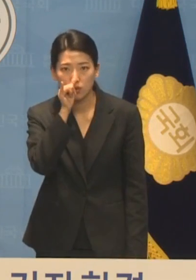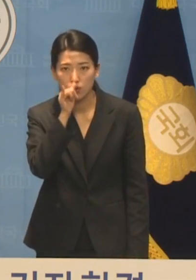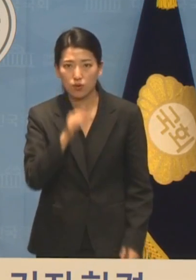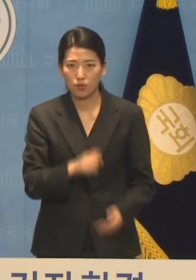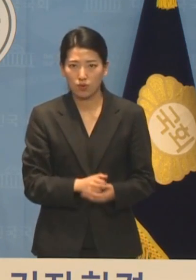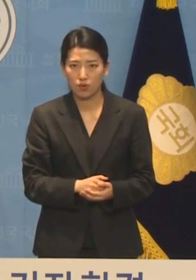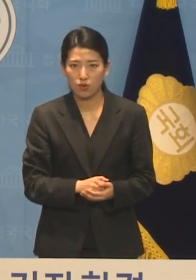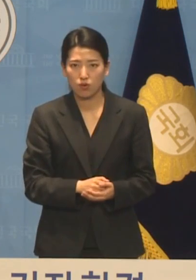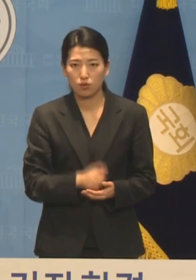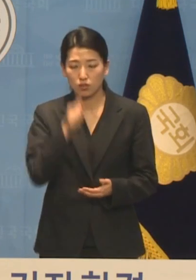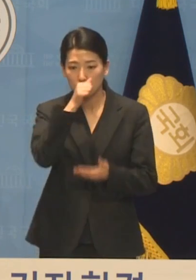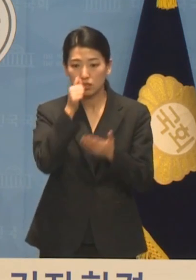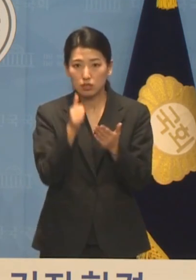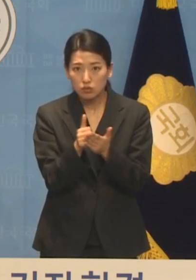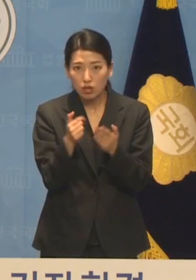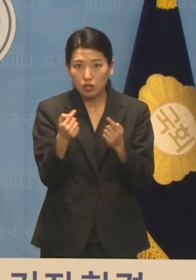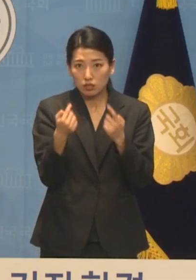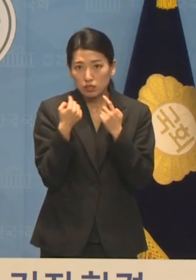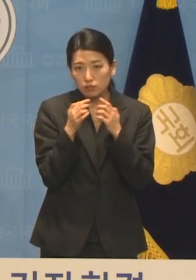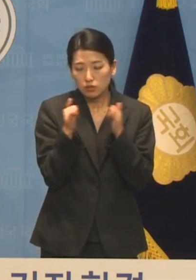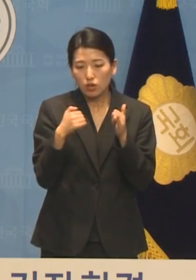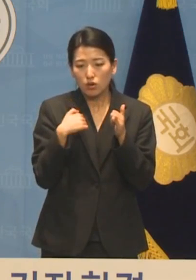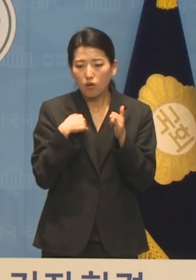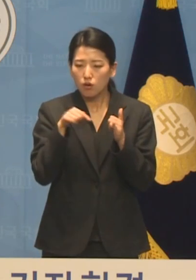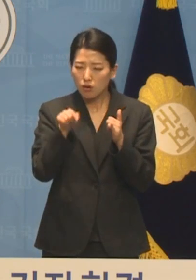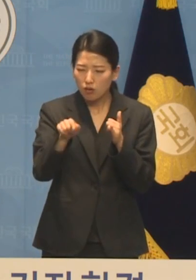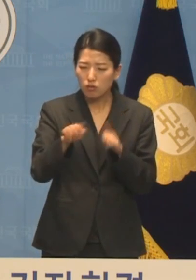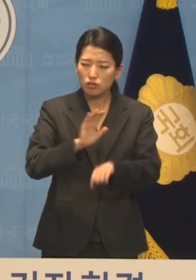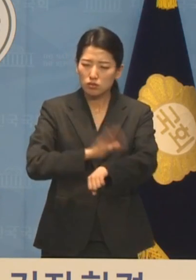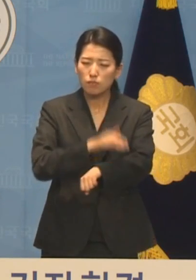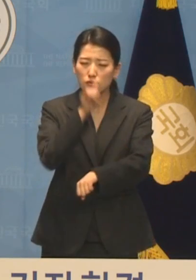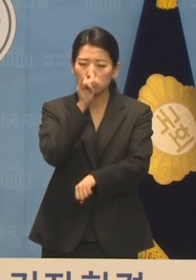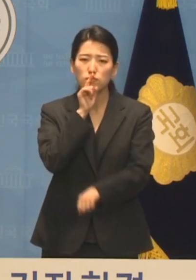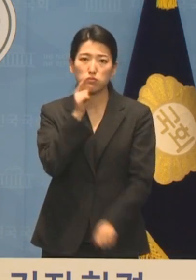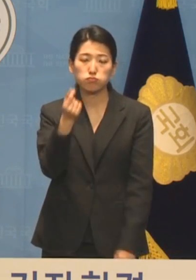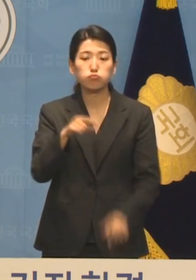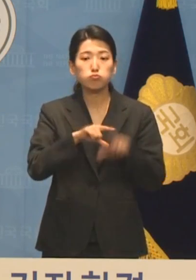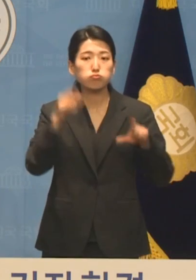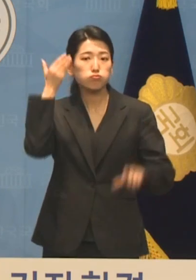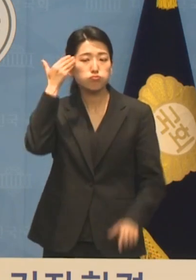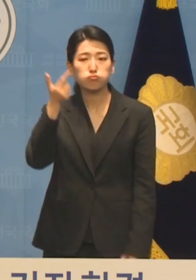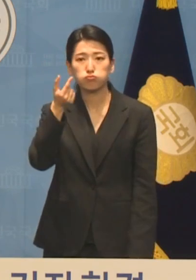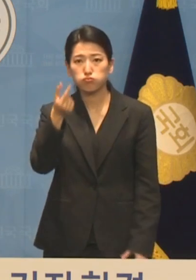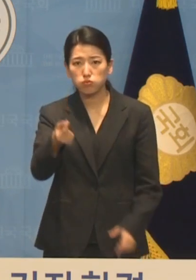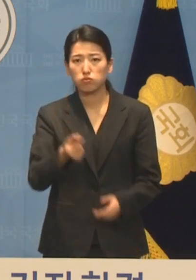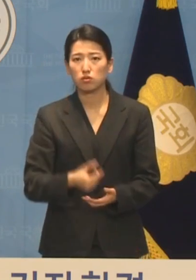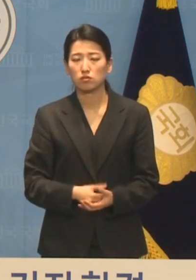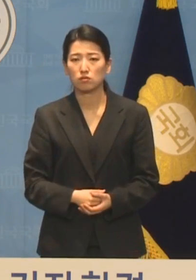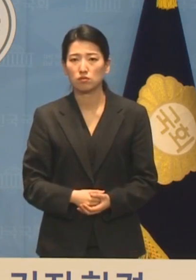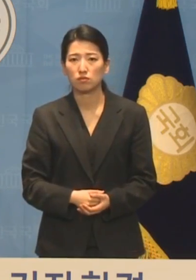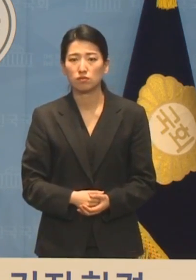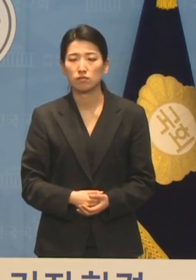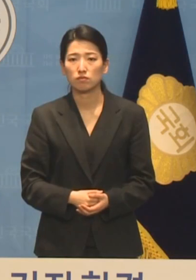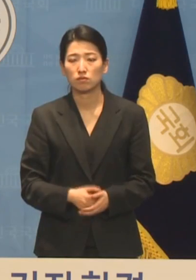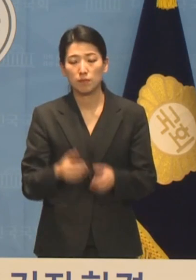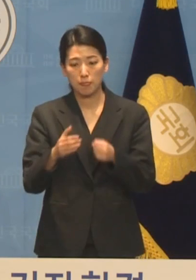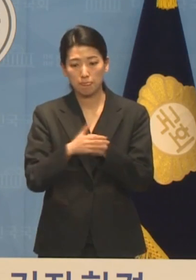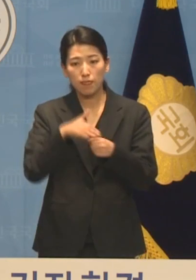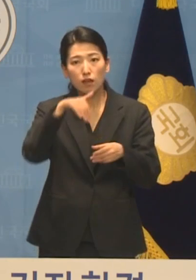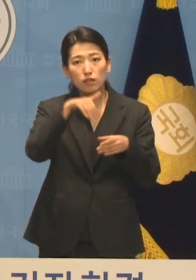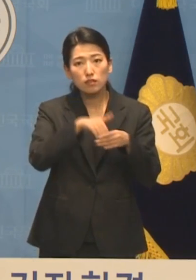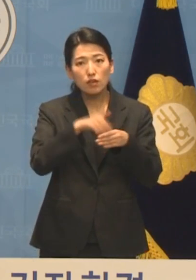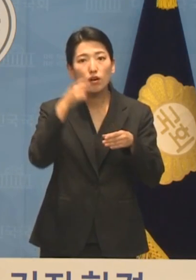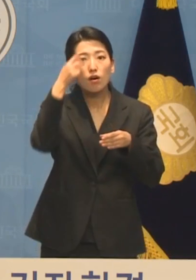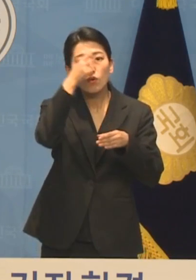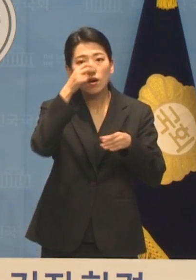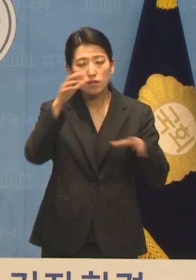때는 당연히 피고의 과실이 추정됩니다. 이것이 상식입니다. 그렇기 때문에 선거 과정 일체를